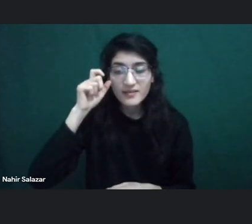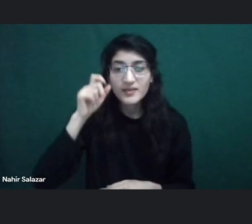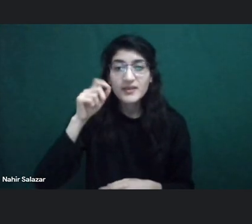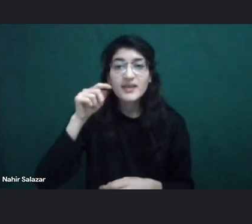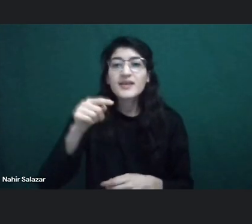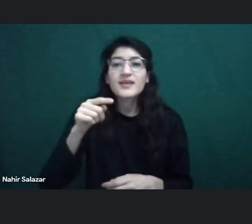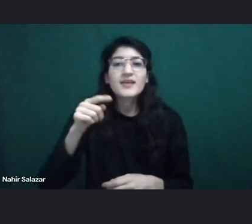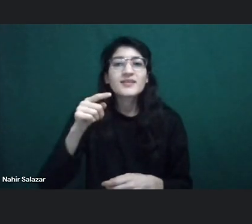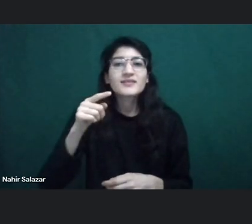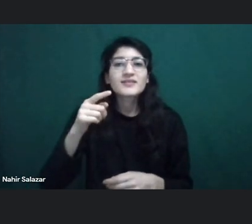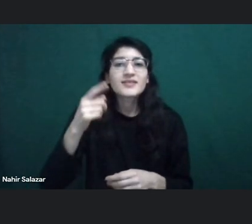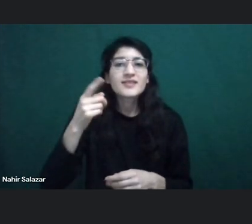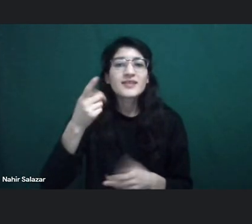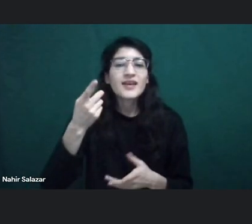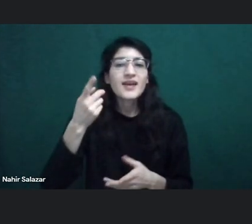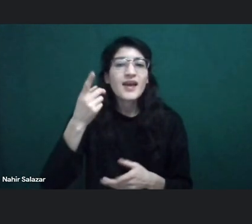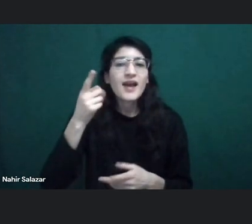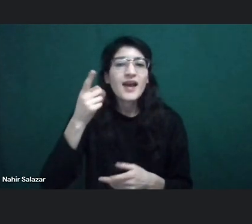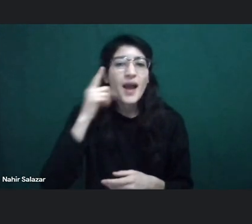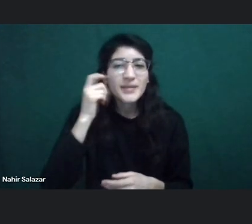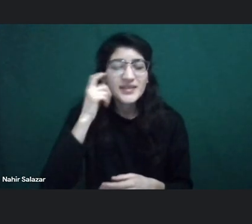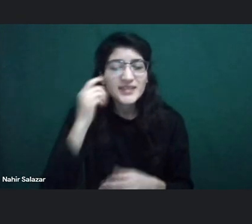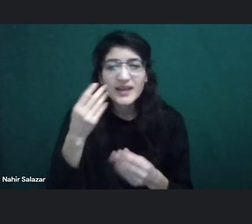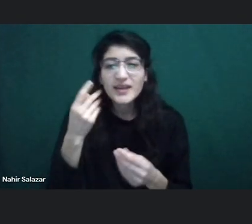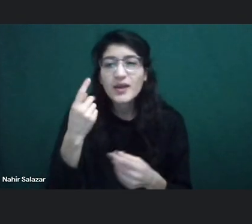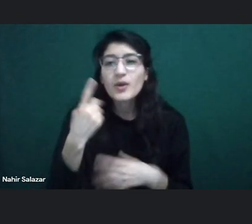distancia. Muy bien.